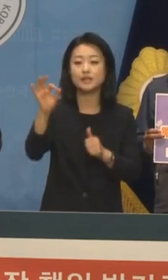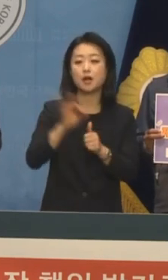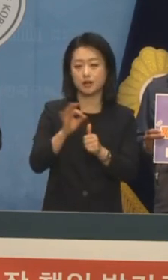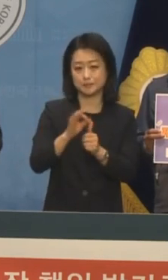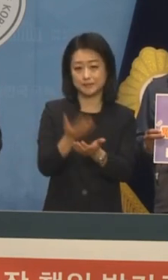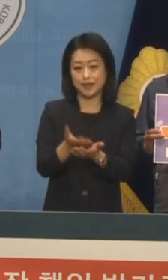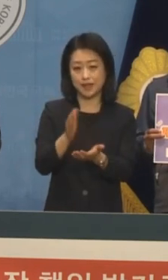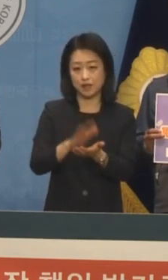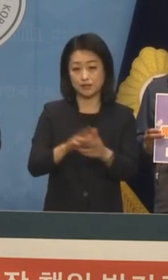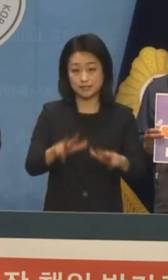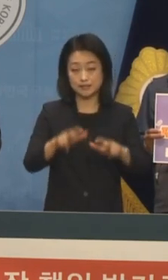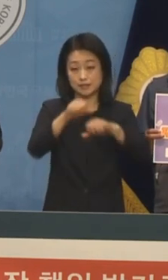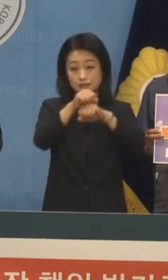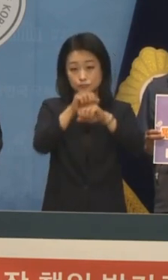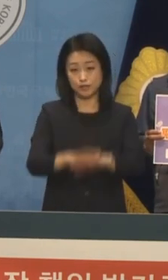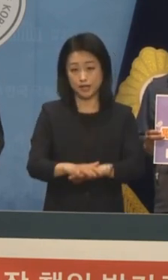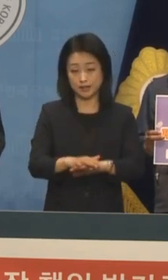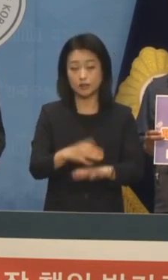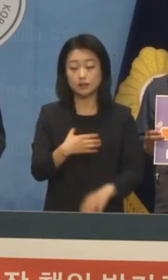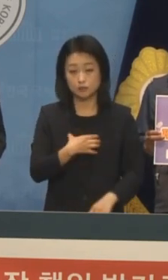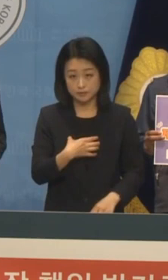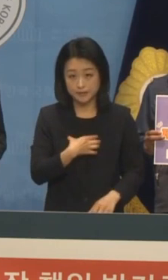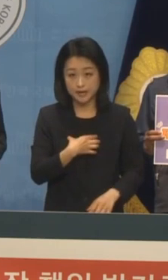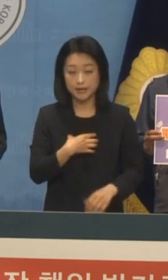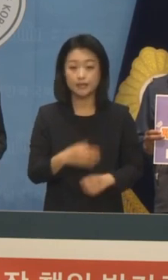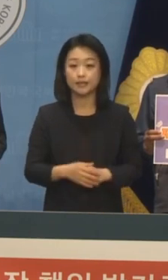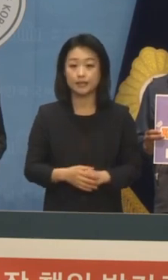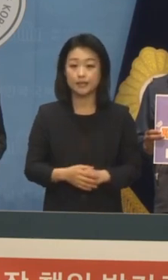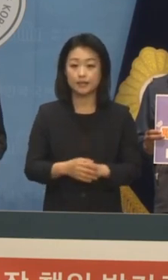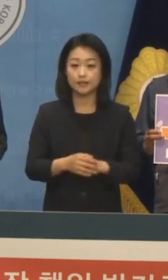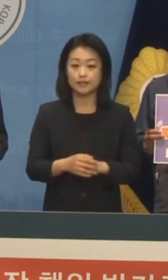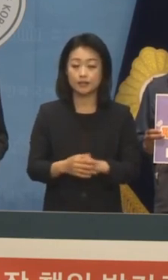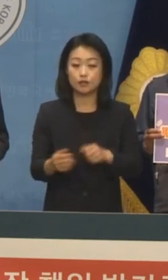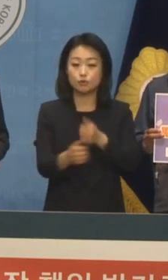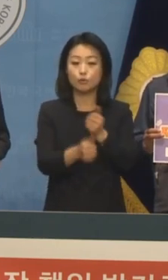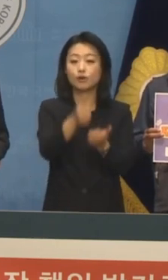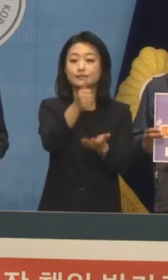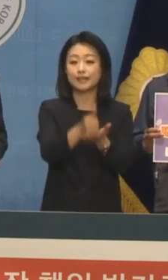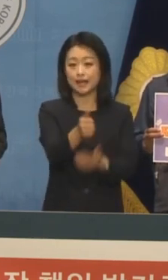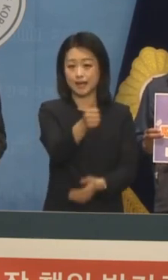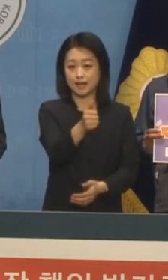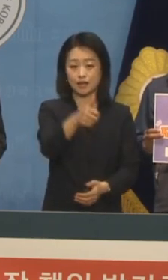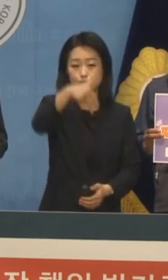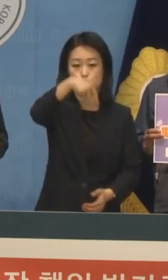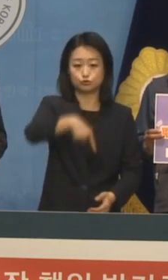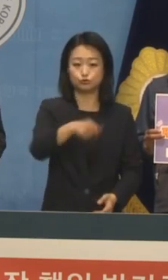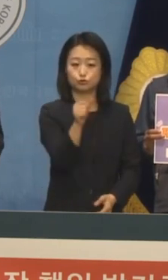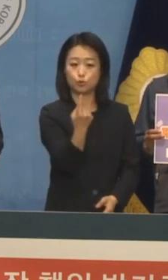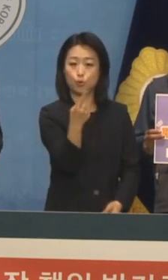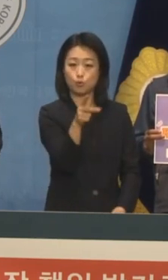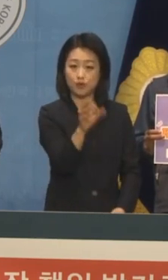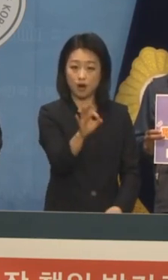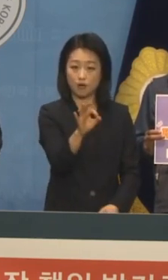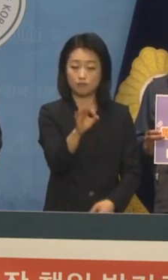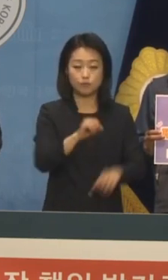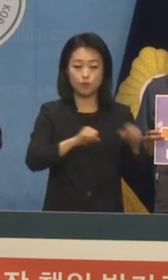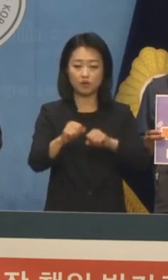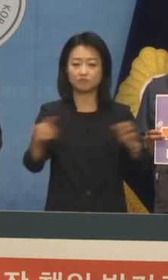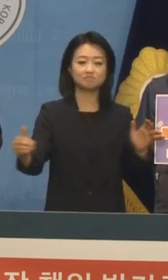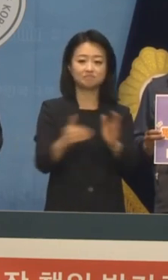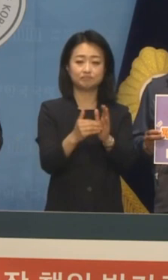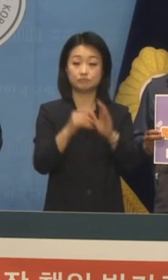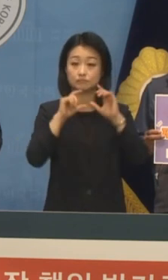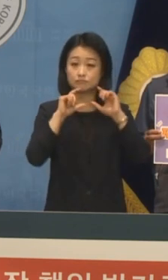개혁이 좌초될 위기에 처해져 있습니다. 주호영 연금특위위원장은 일방적으로 연금특위 활동 종료를 시사하고